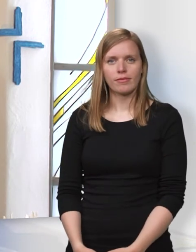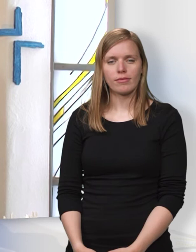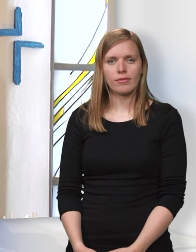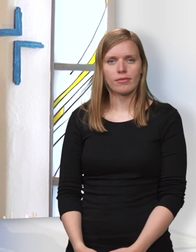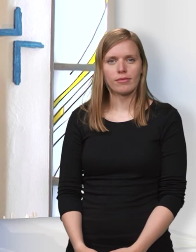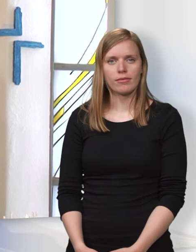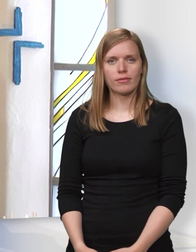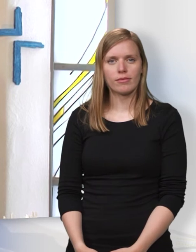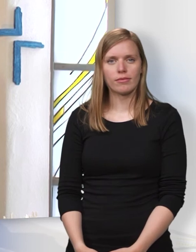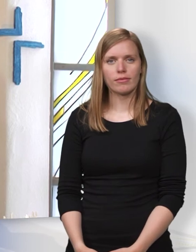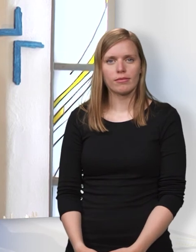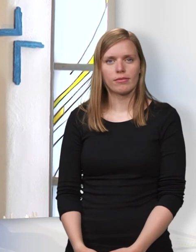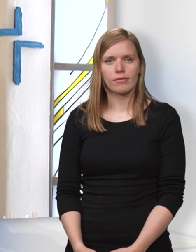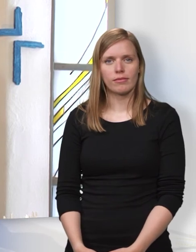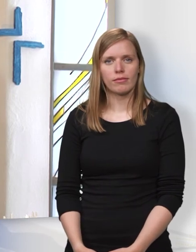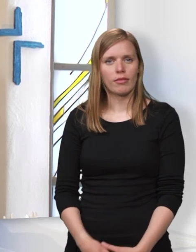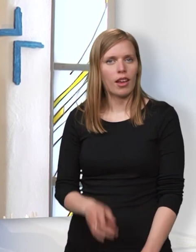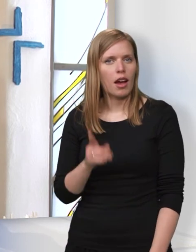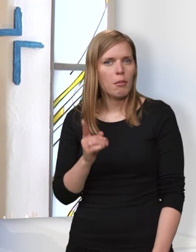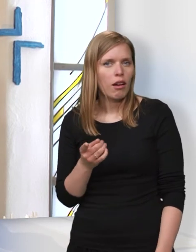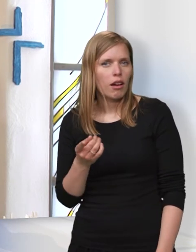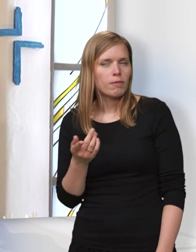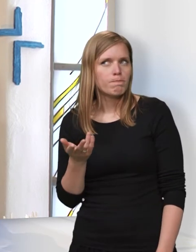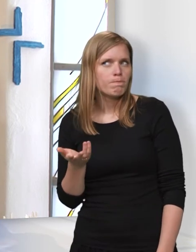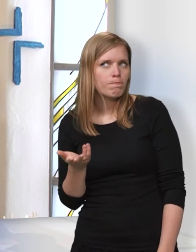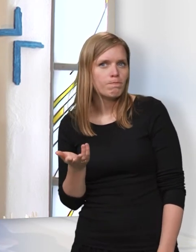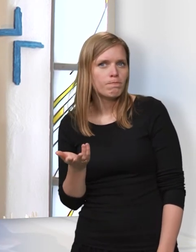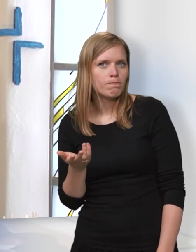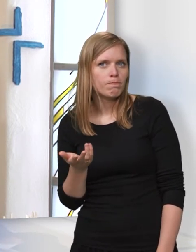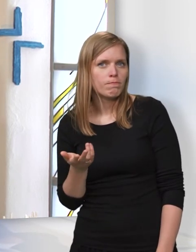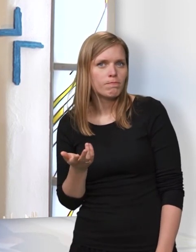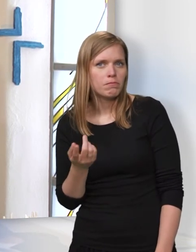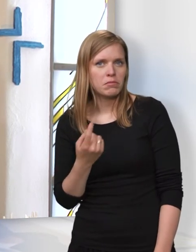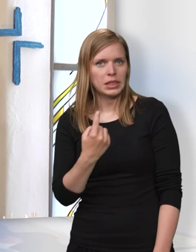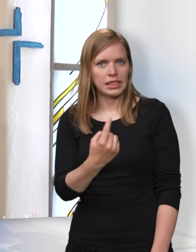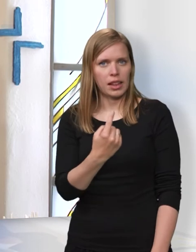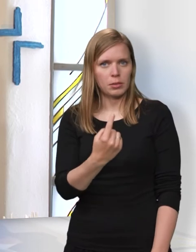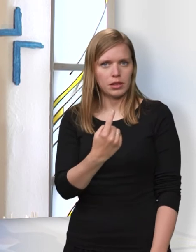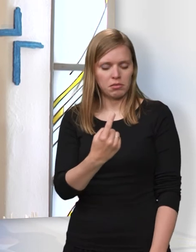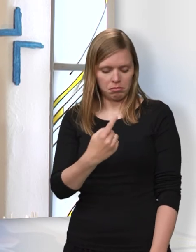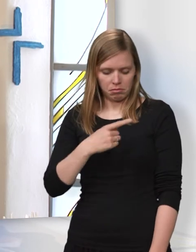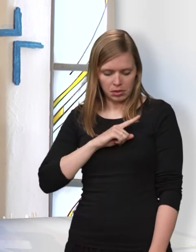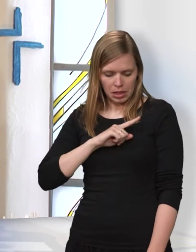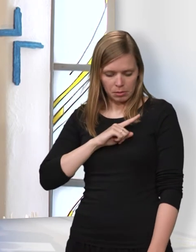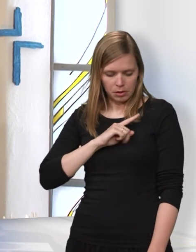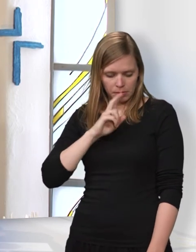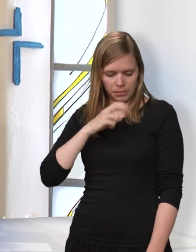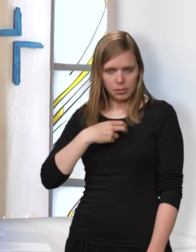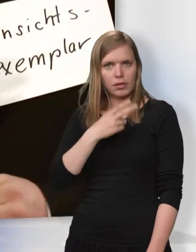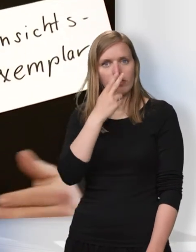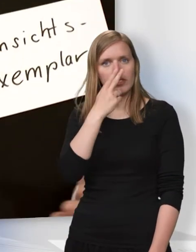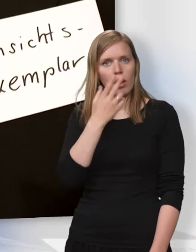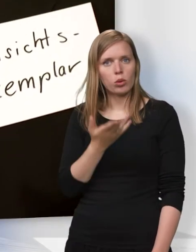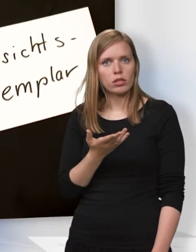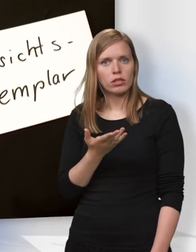Sagen Sie, wie ist das eigentlich bei Ihnen und bei mir?